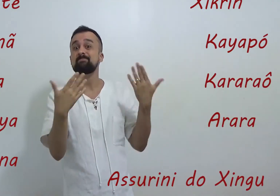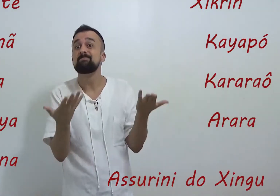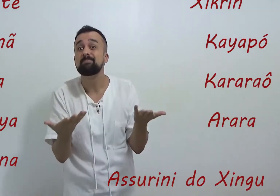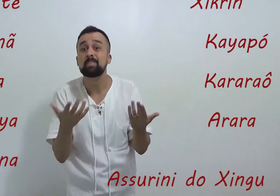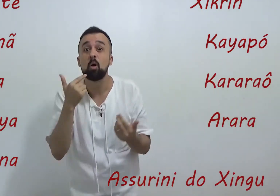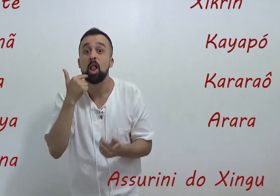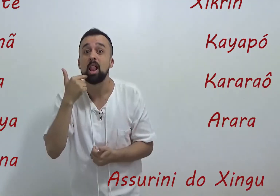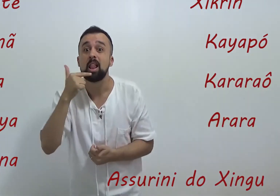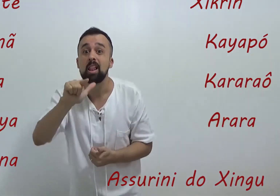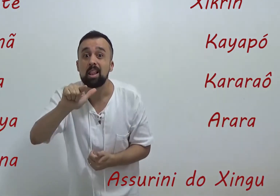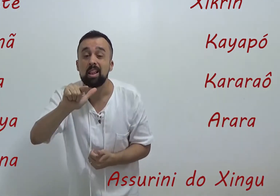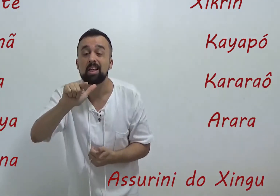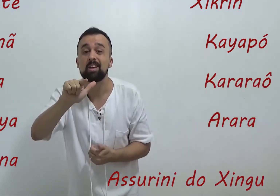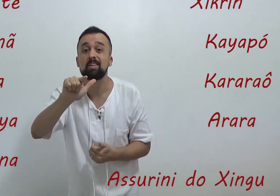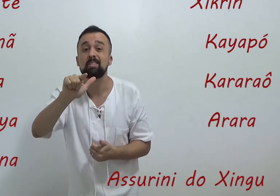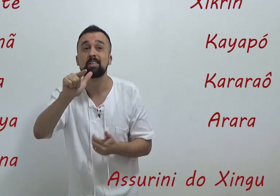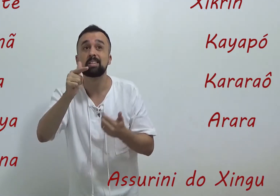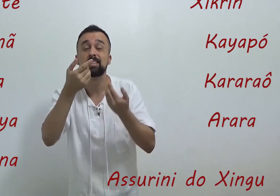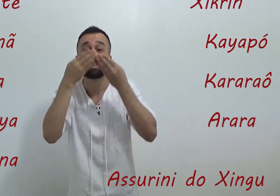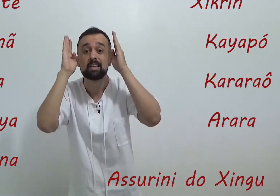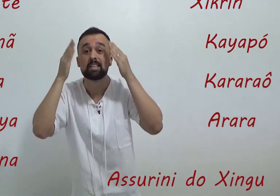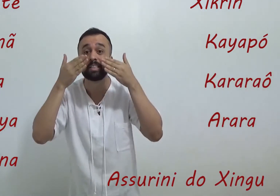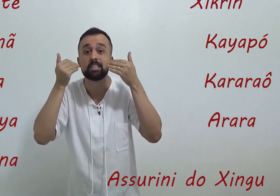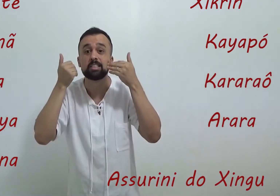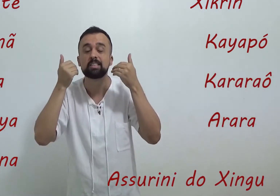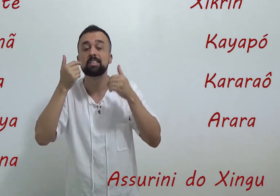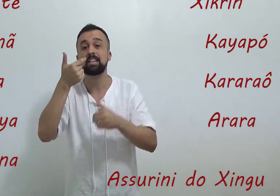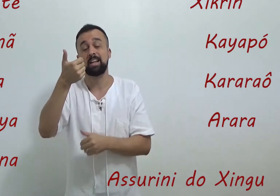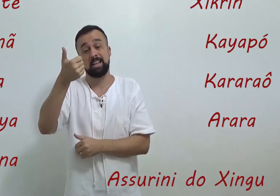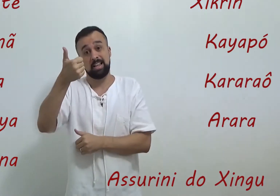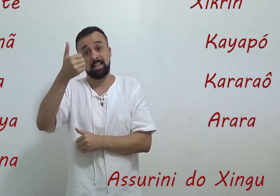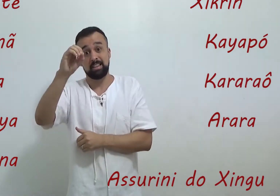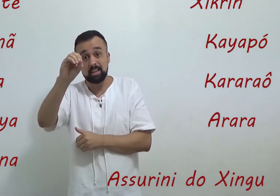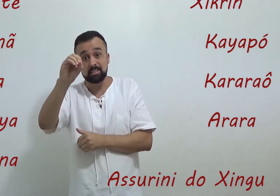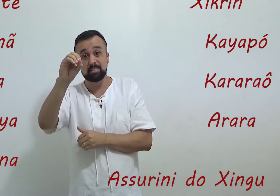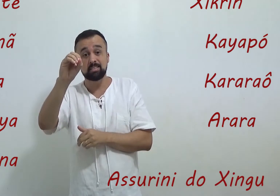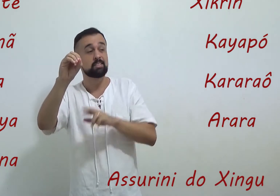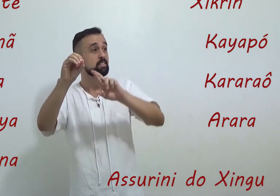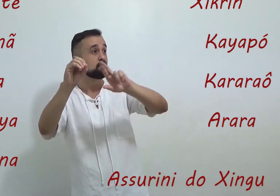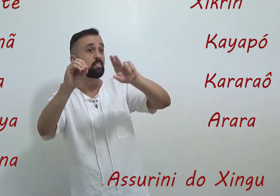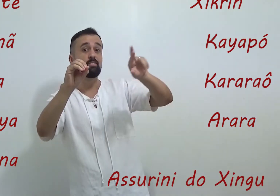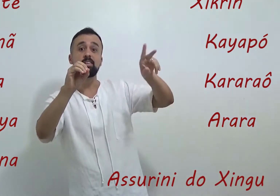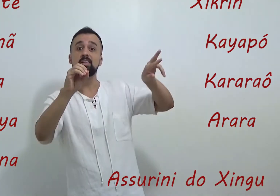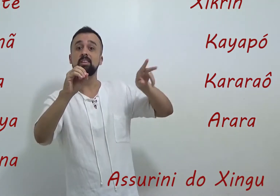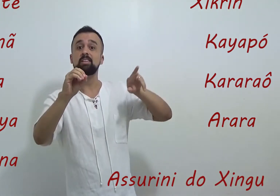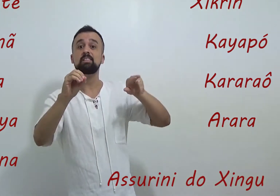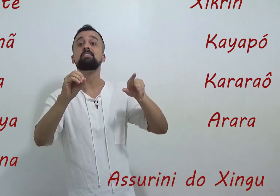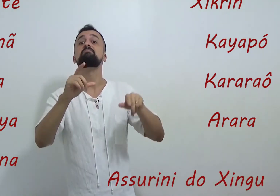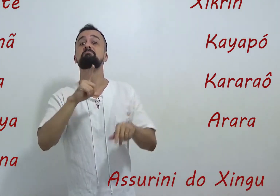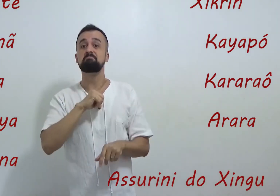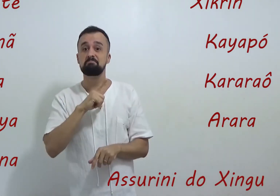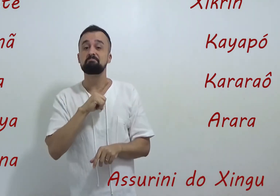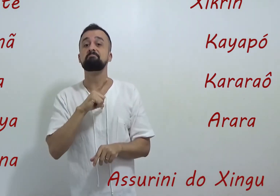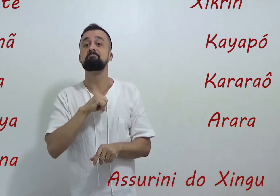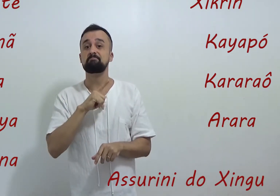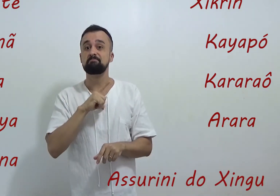10 etnias diferentes, ou seja, 10 línguas indígenas